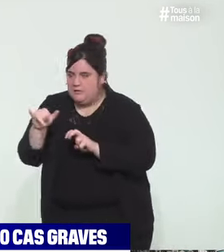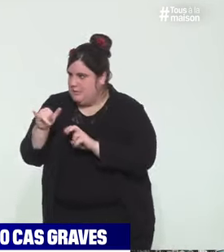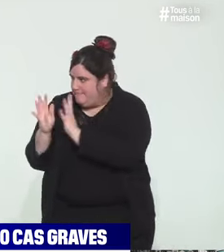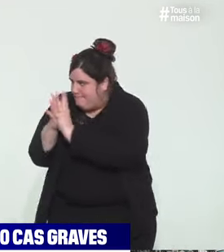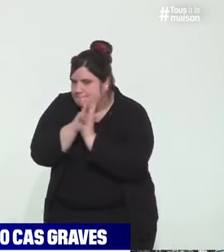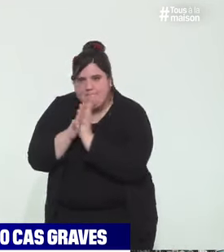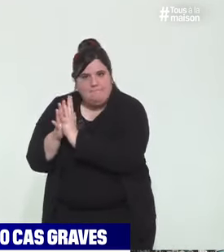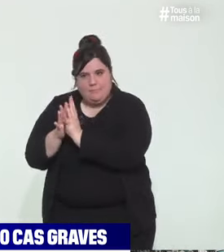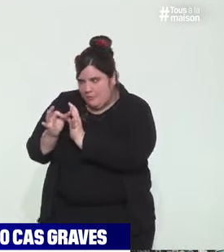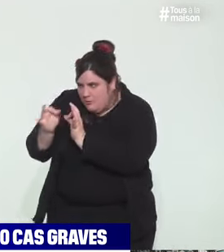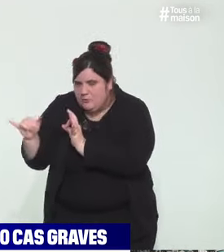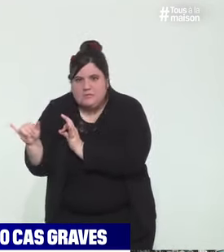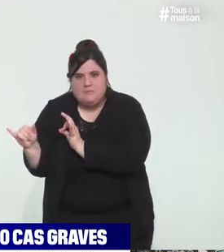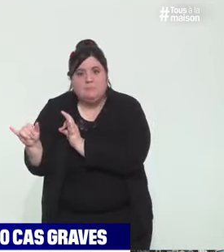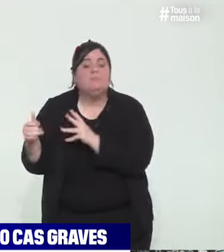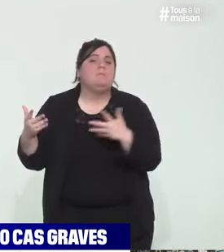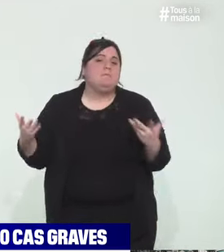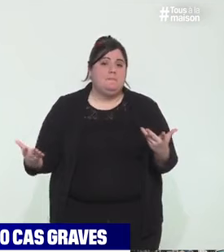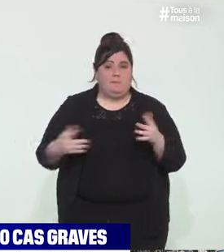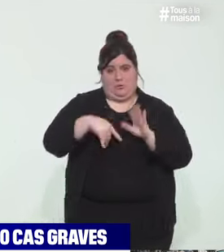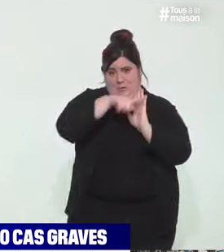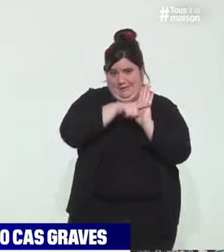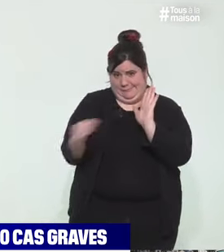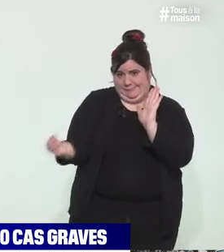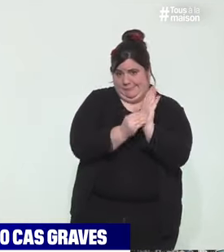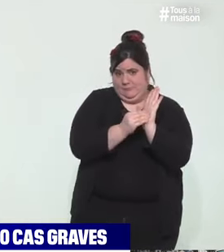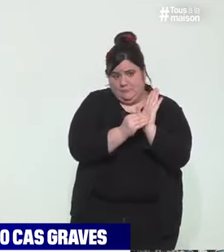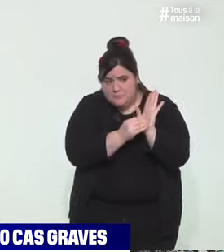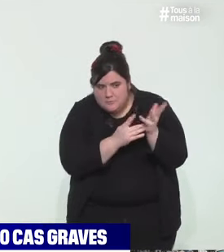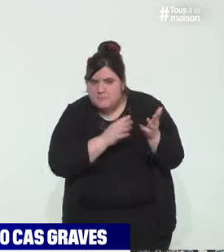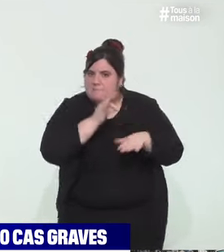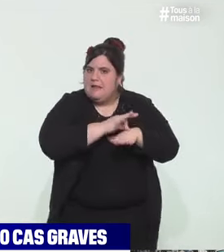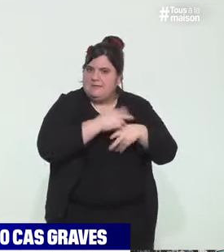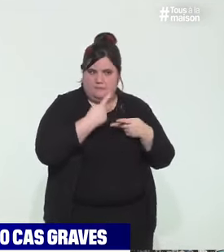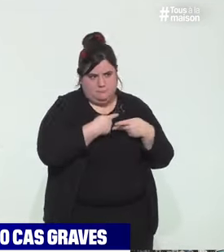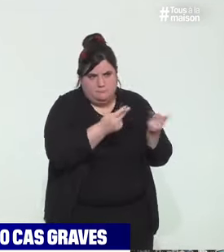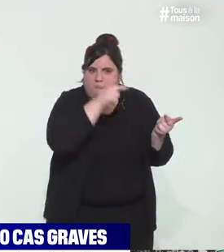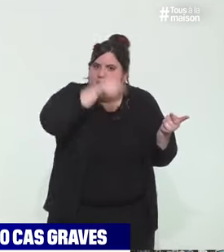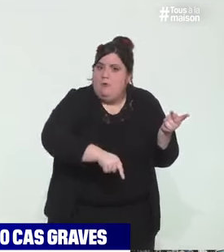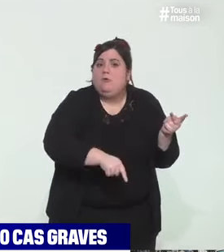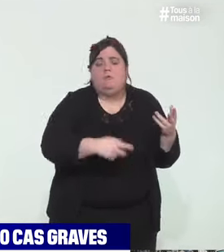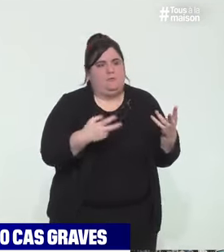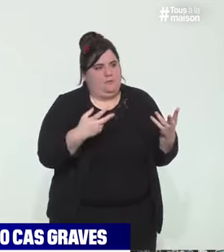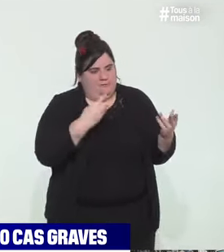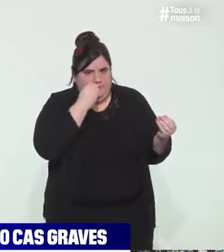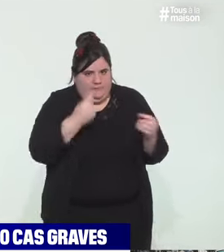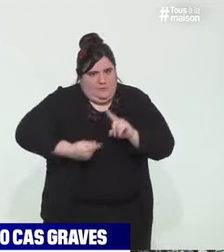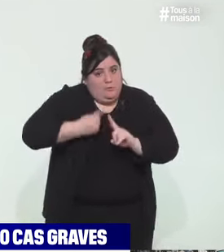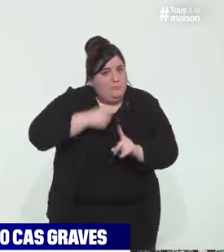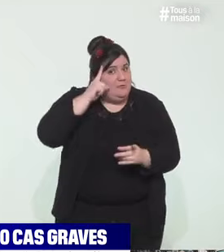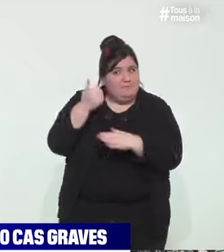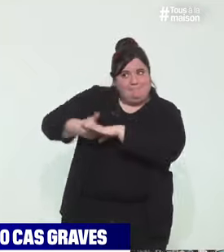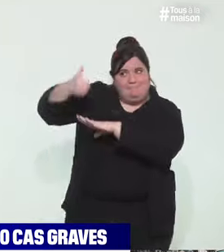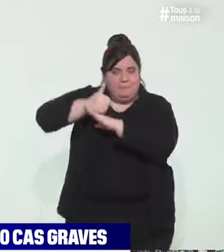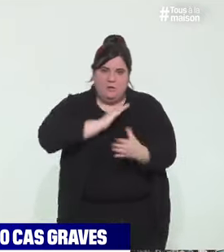une action de santé publique à mettre en place immédiate face à la maladie. Vous pouvez imaginer ça pour la rougeole, vous pouvez imaginer que ça fonctionne